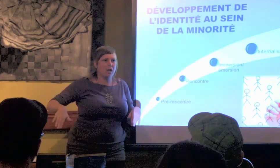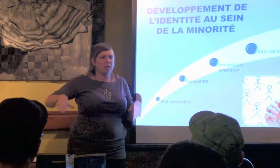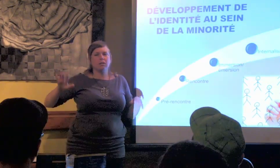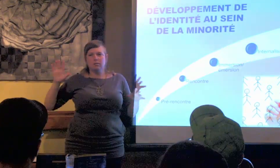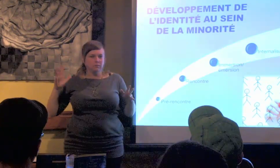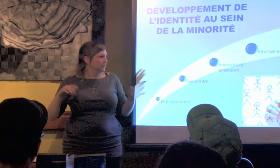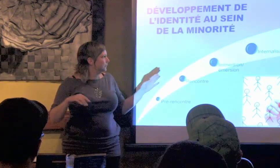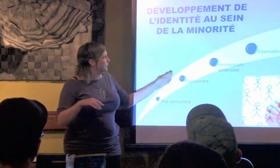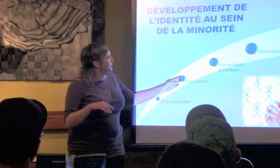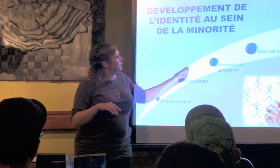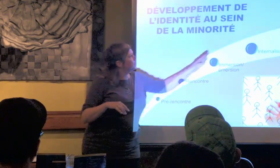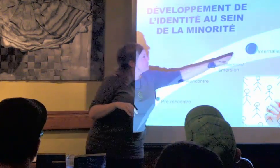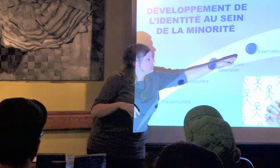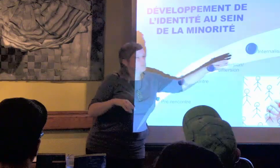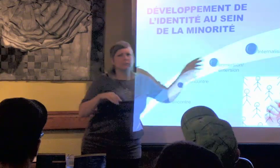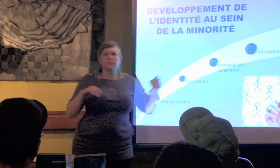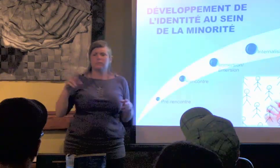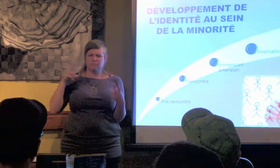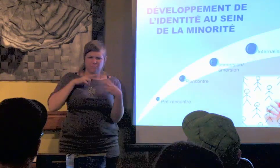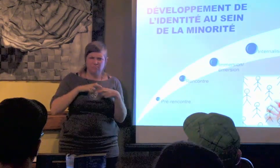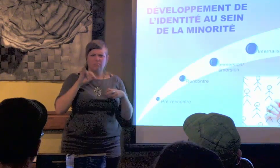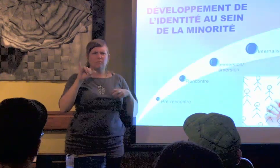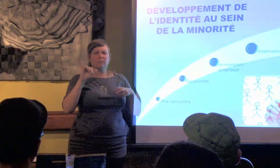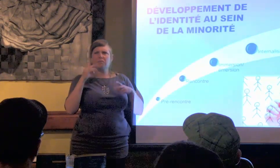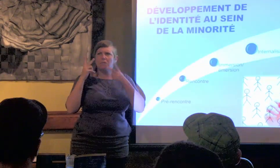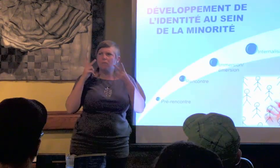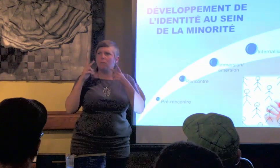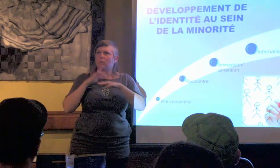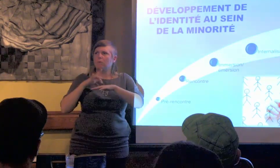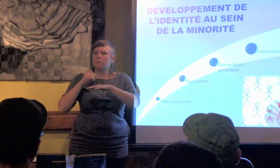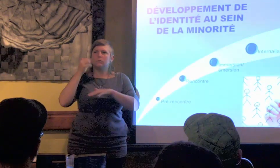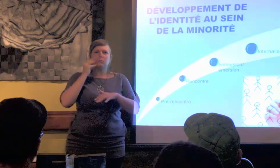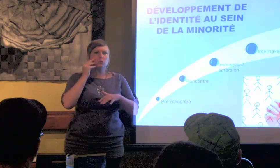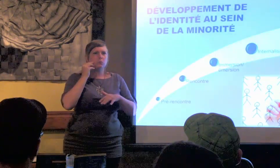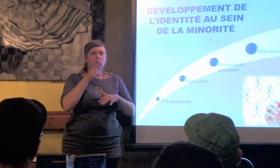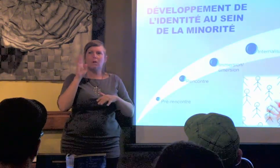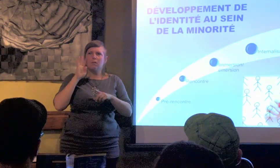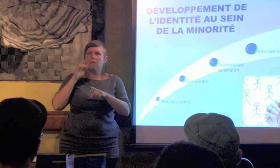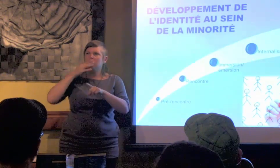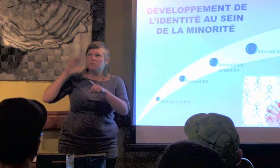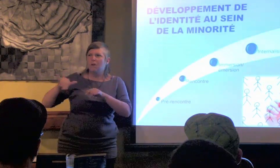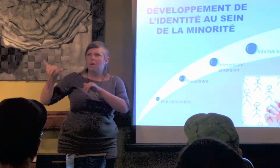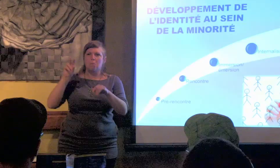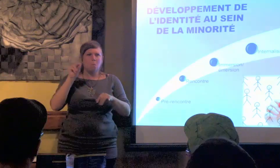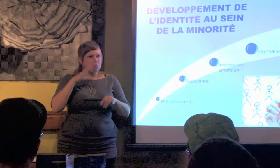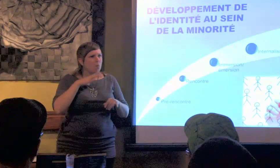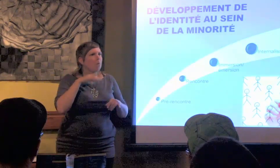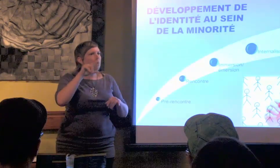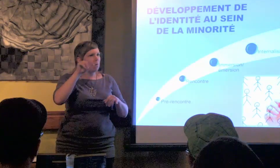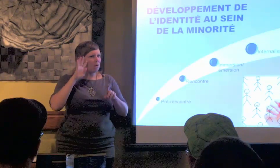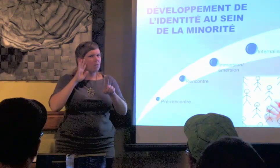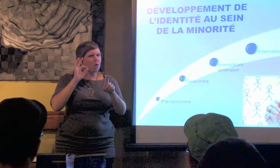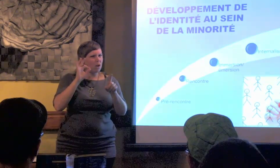tous pareils. Ils me font du tort, et ainsi de suite. Ensuite, il y a l'internalisation. Donc, on fait,